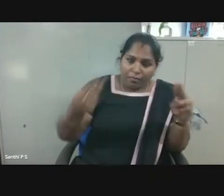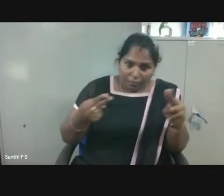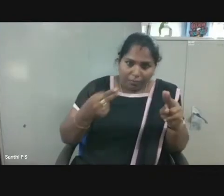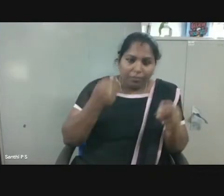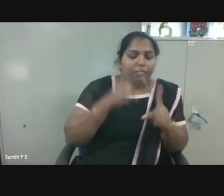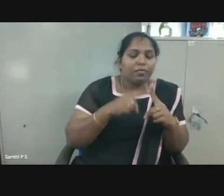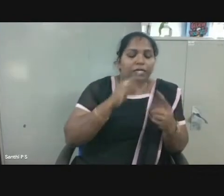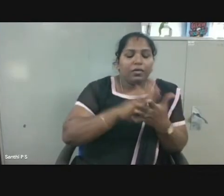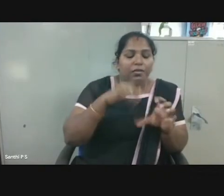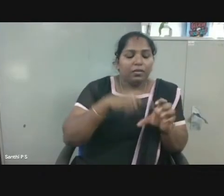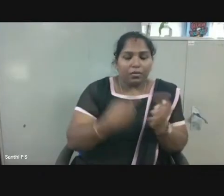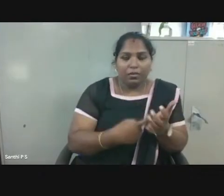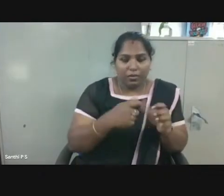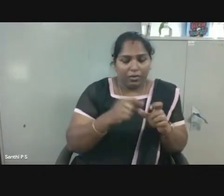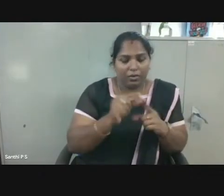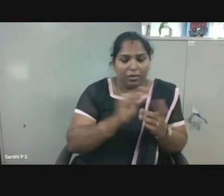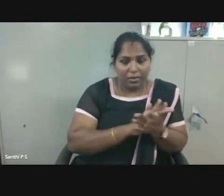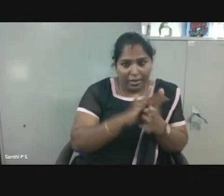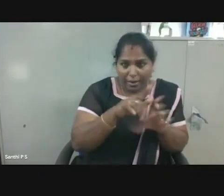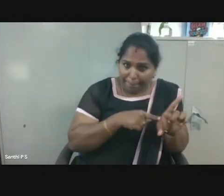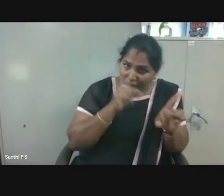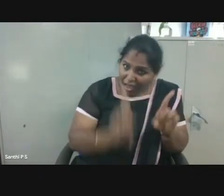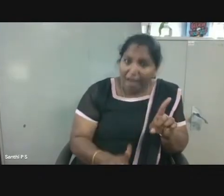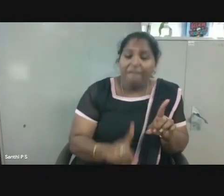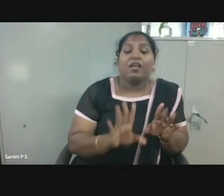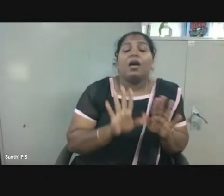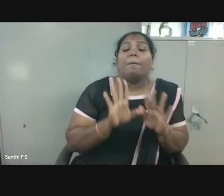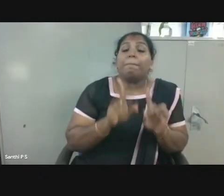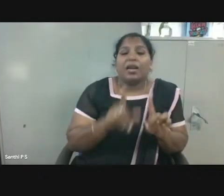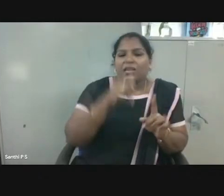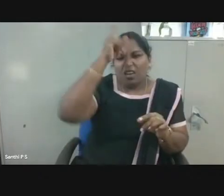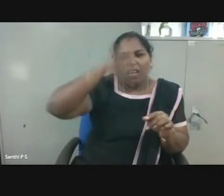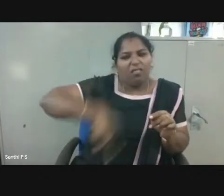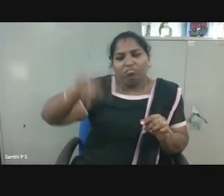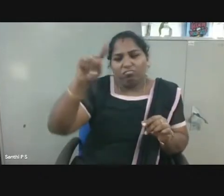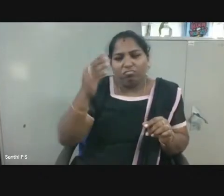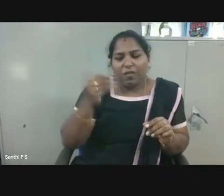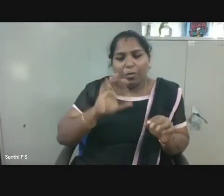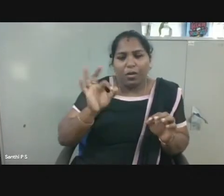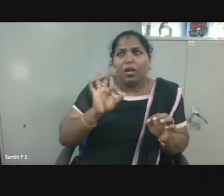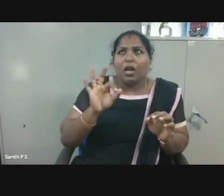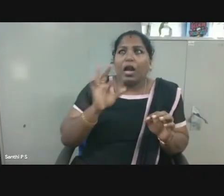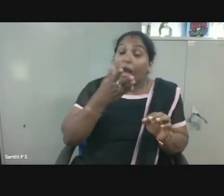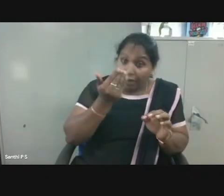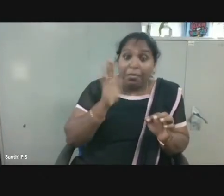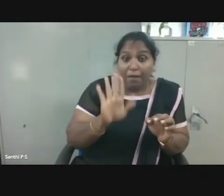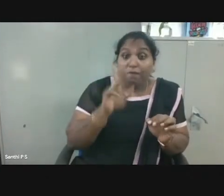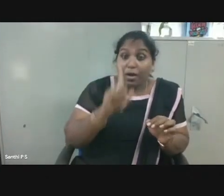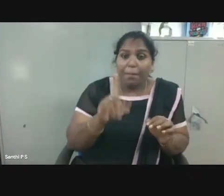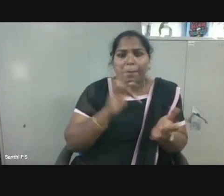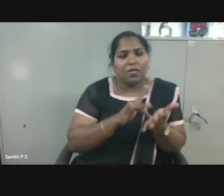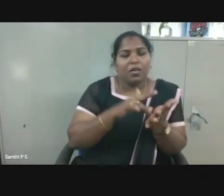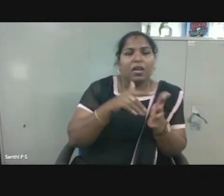വന്നിട്ടുണ്ട്. അത് പക്ഷെ നമ്മുടെ ഇന്ത്യയിൽ അത് ലഭ്യമായിരിക്കുന്നത് കൂടെ ഓൾ ഇന്ത്യ ഇൻസ്റ്റിറ്റ്യൂട്ട് ഓഫ് മെഡിക്കൽ സയൻസ്